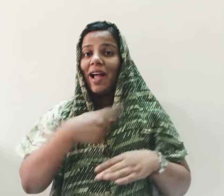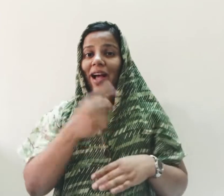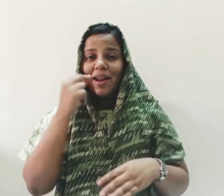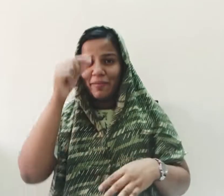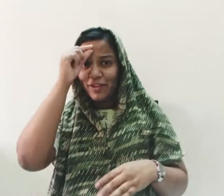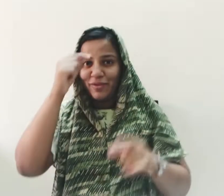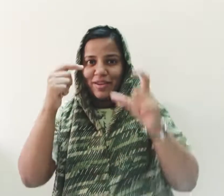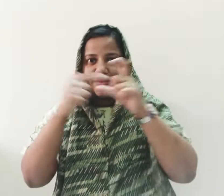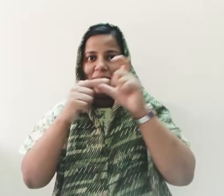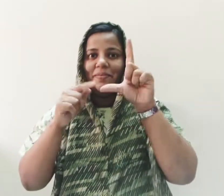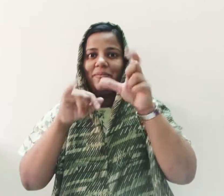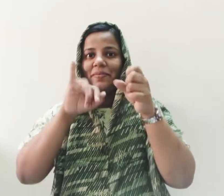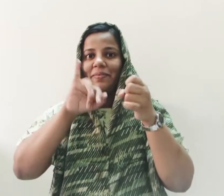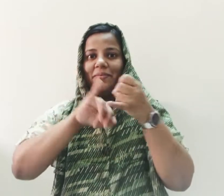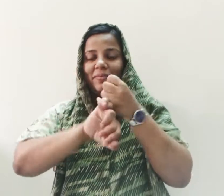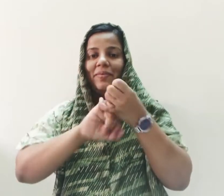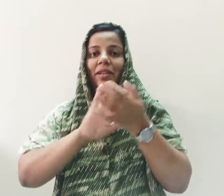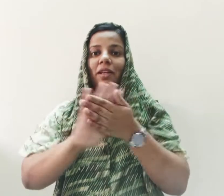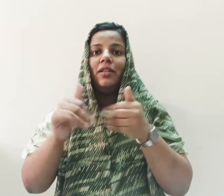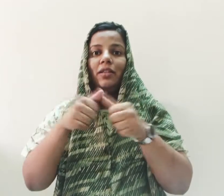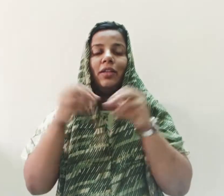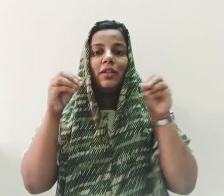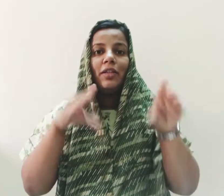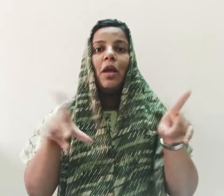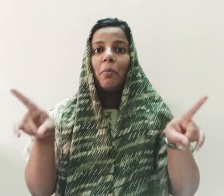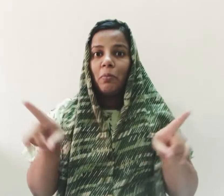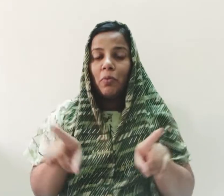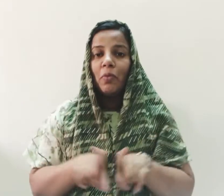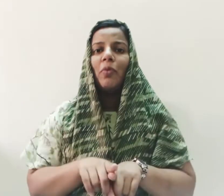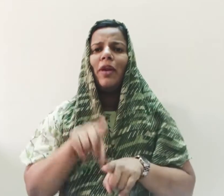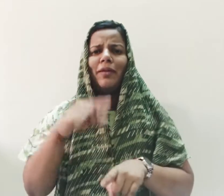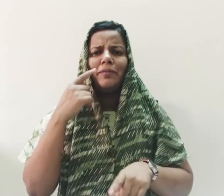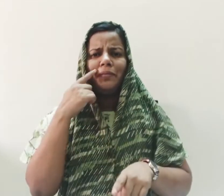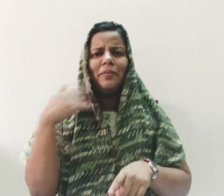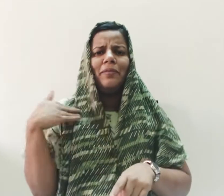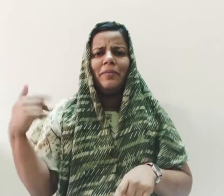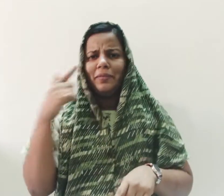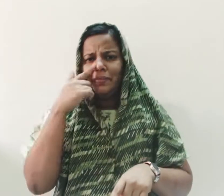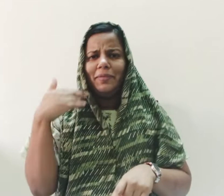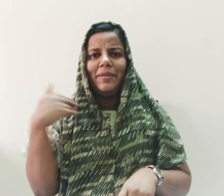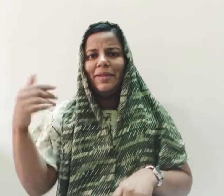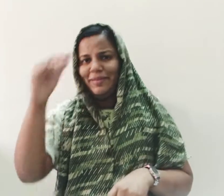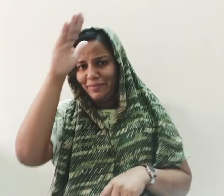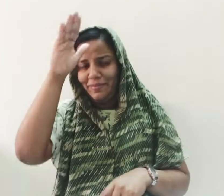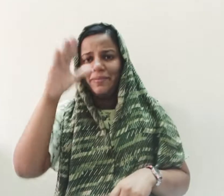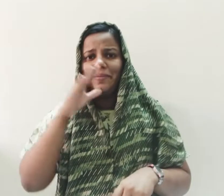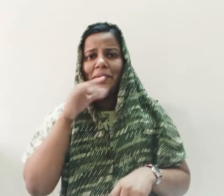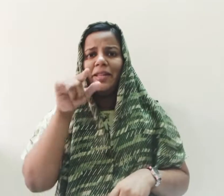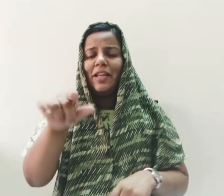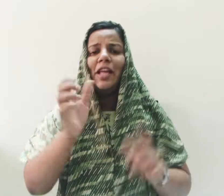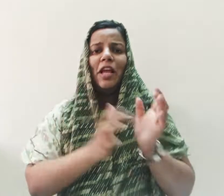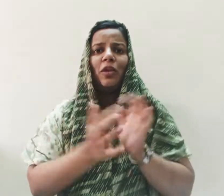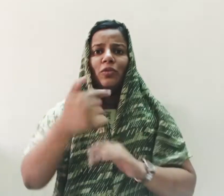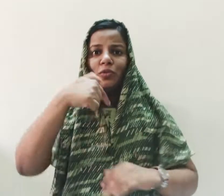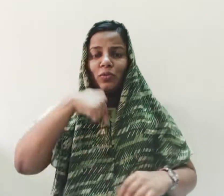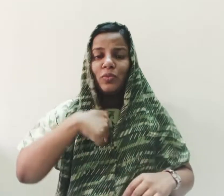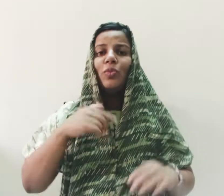ഇന്ന് യേശു നിന്റെ മേലുള്ളപ്പോൾ, യേശു നിന്റെ ഉള്ളിൽ വസിക്കുമ്പോൾ, സഹോദര സഹോദരി മാതാവേ പിതാവേ എൻ്റെയും നിങ്ങളുടെയും ഉള്ളിൽ യേശു ഇരിക്കുമ്പോൾ,